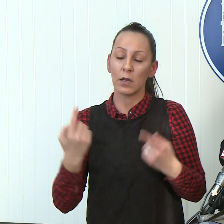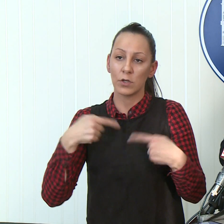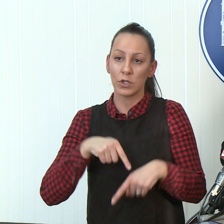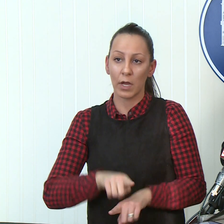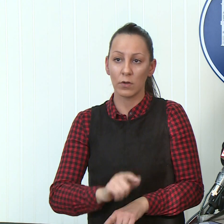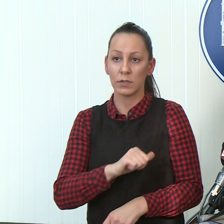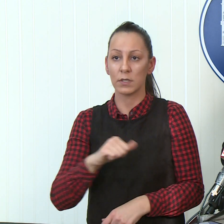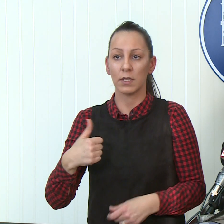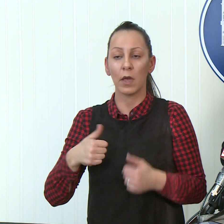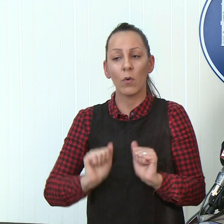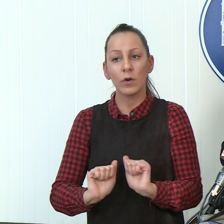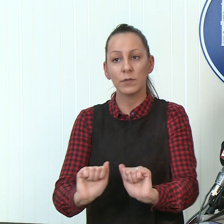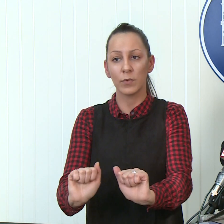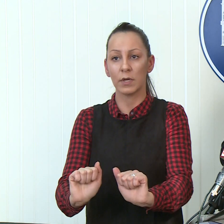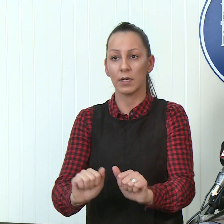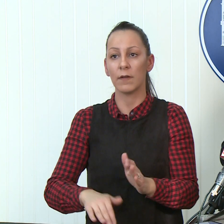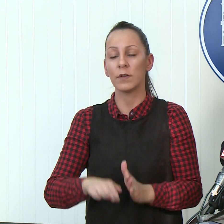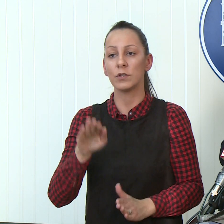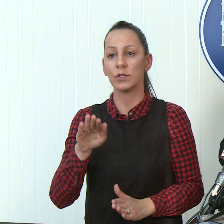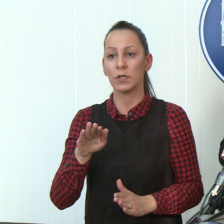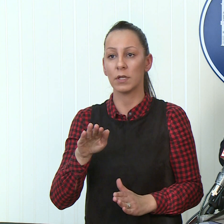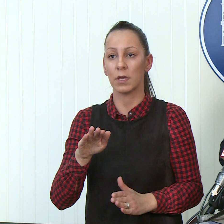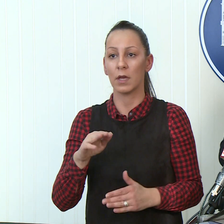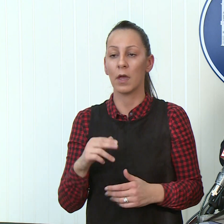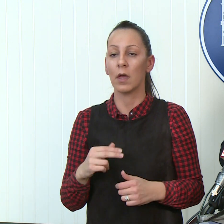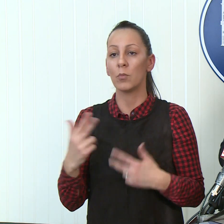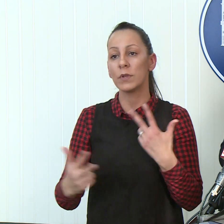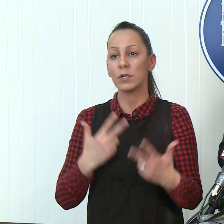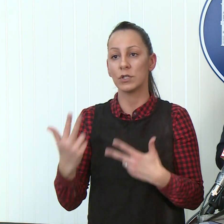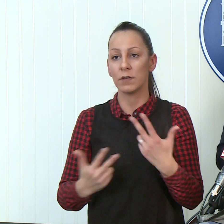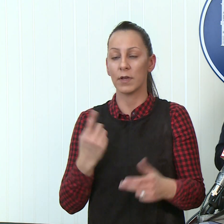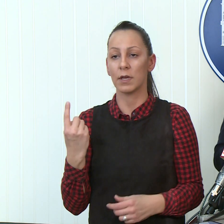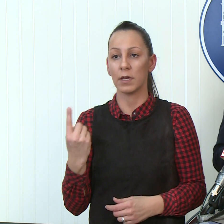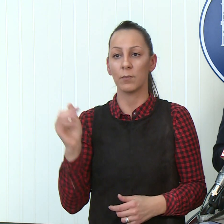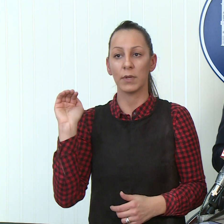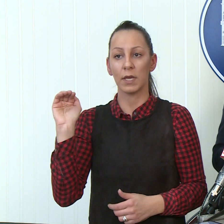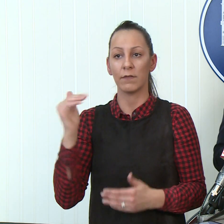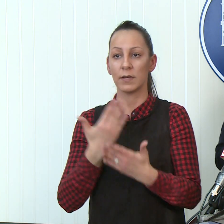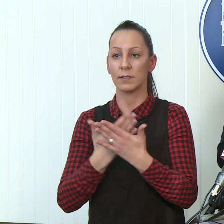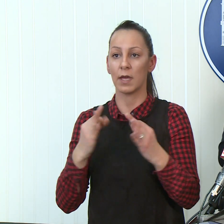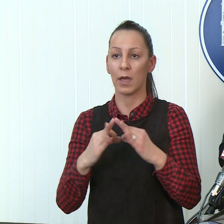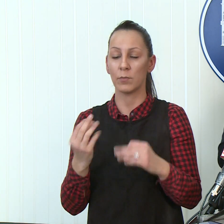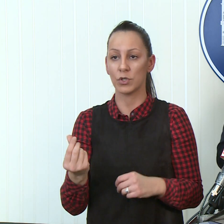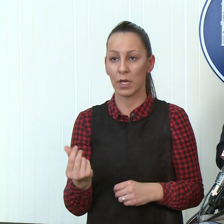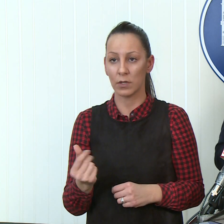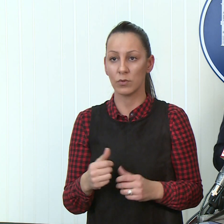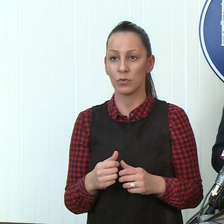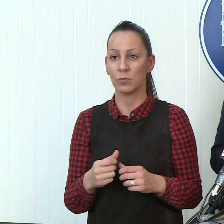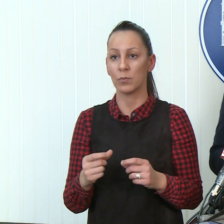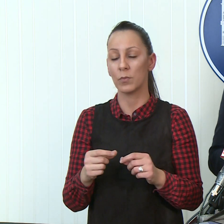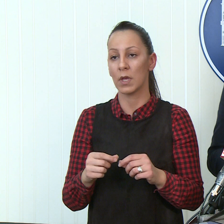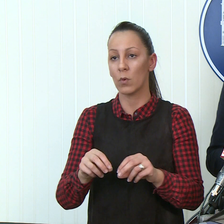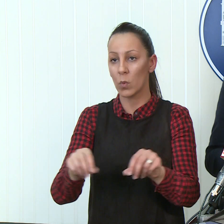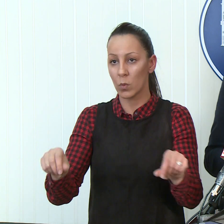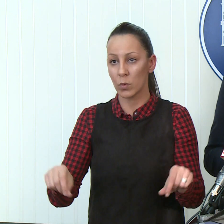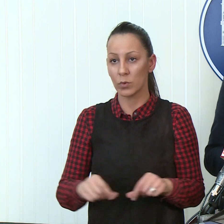osporio većinu pristiglih potraživanja i prijava vezano za pšenicu, vezano za kukuruz, vezano za druge